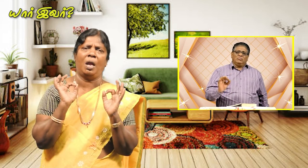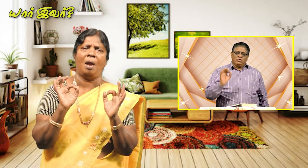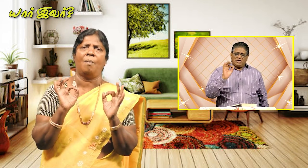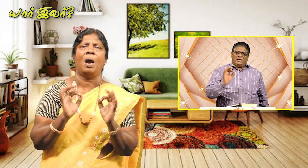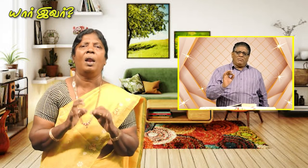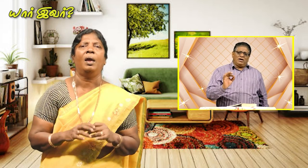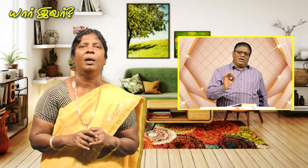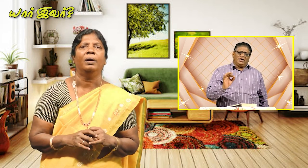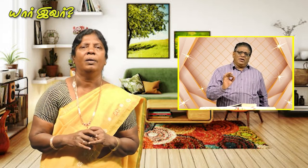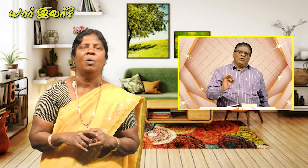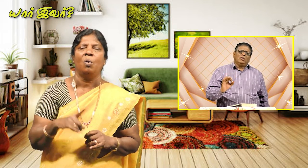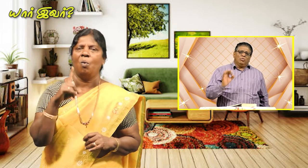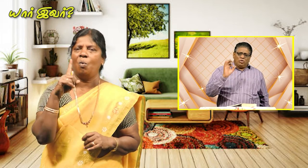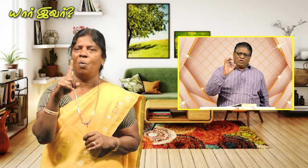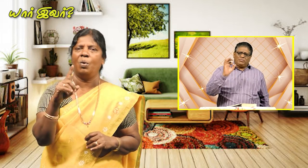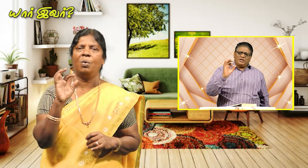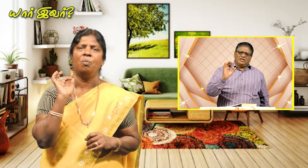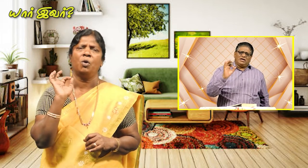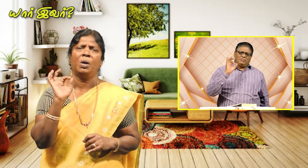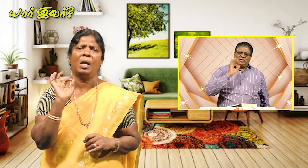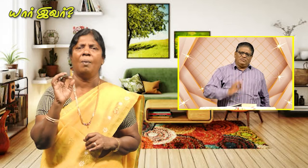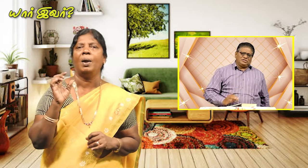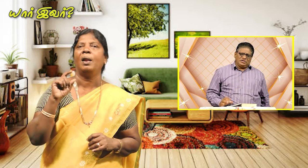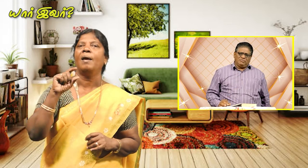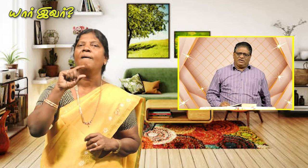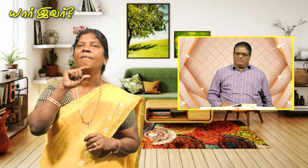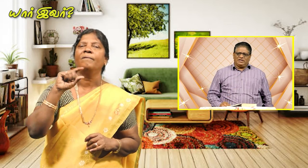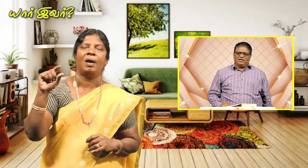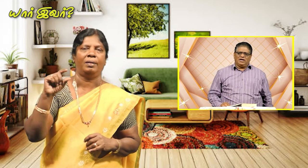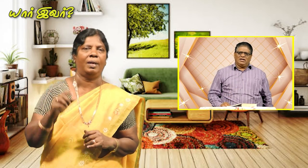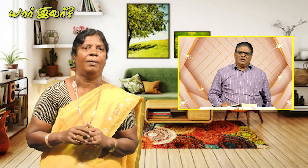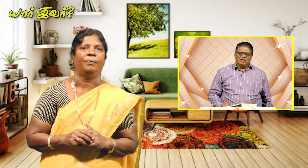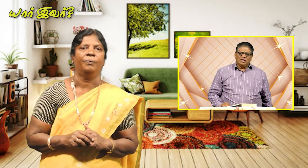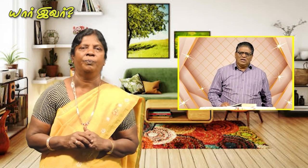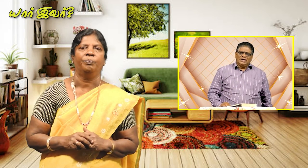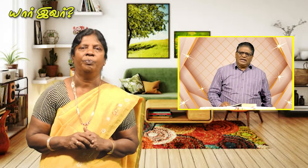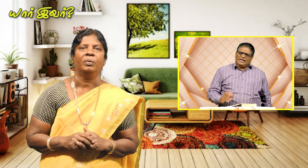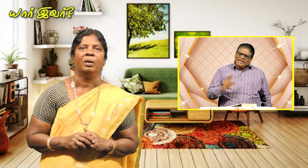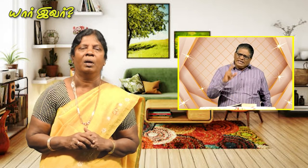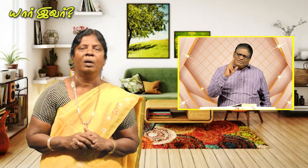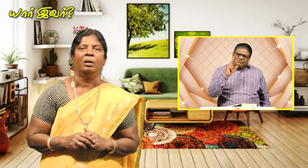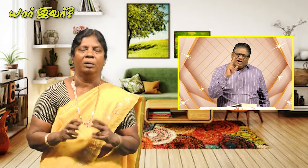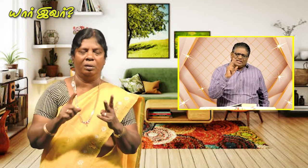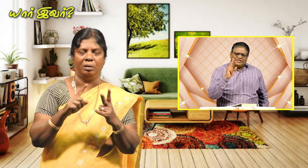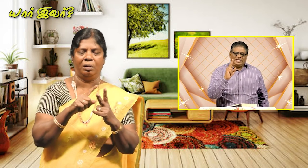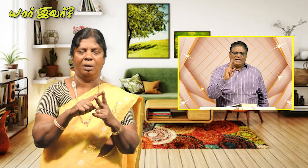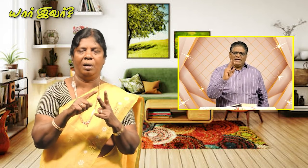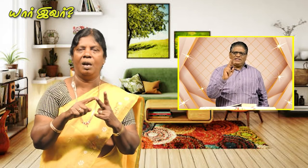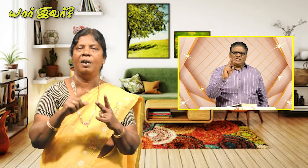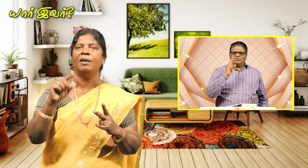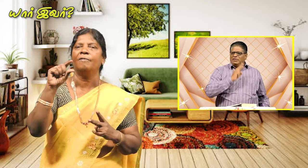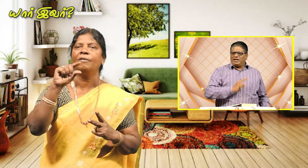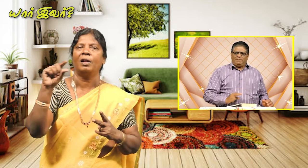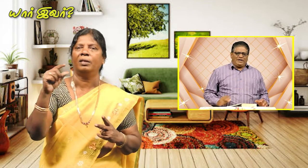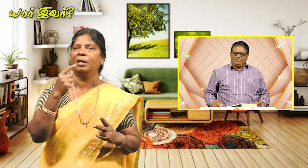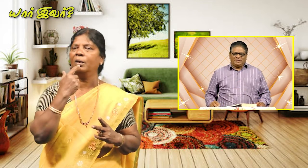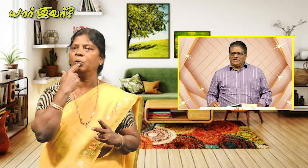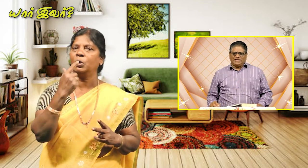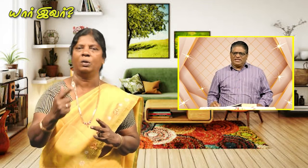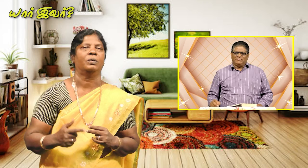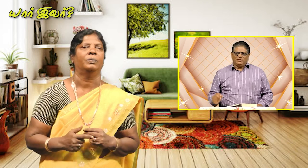பிரதானமாக முக்கியமான ஒரு பிரதானமான விஷயம் என்னவென்றால், ரெண்டு வார்த்தைகளை